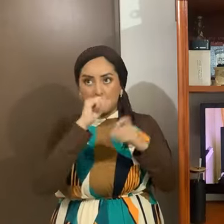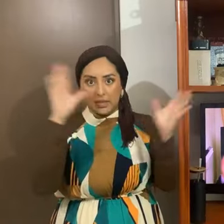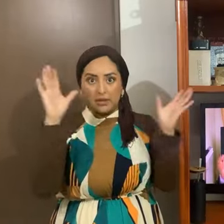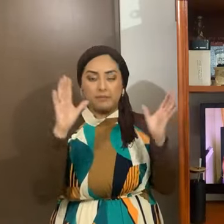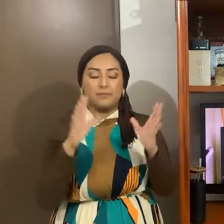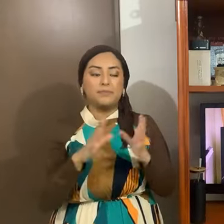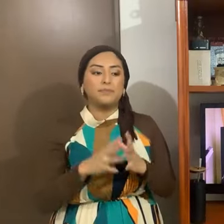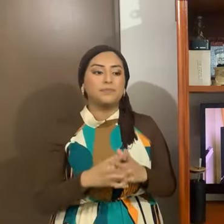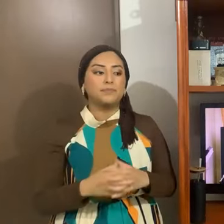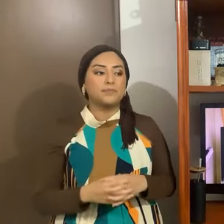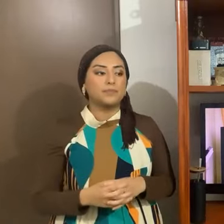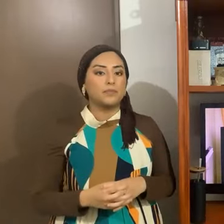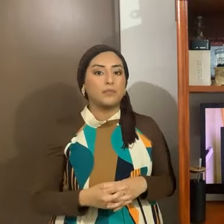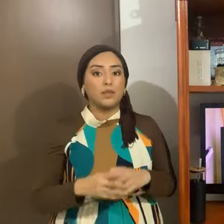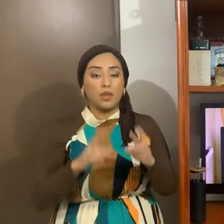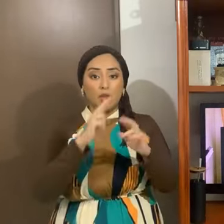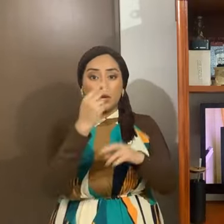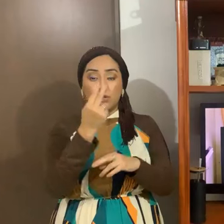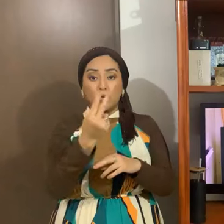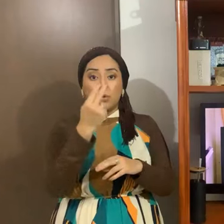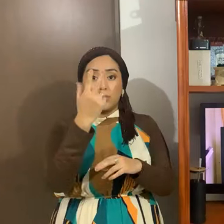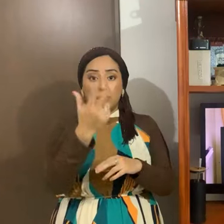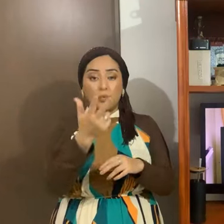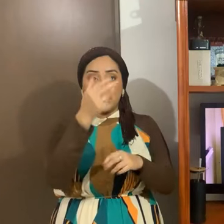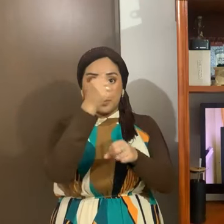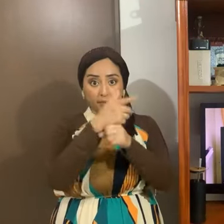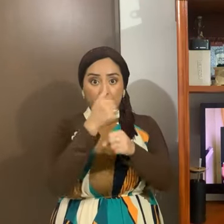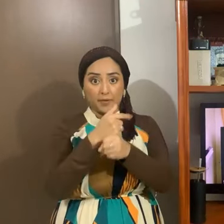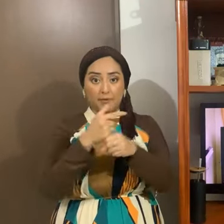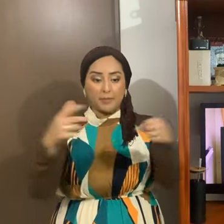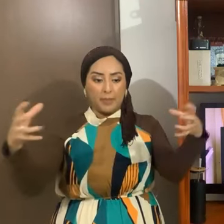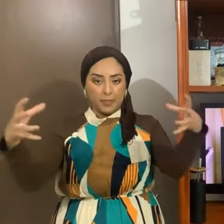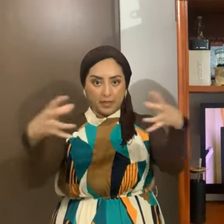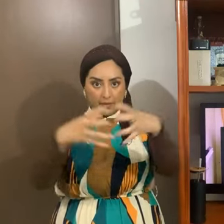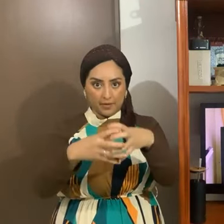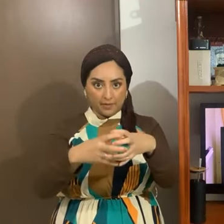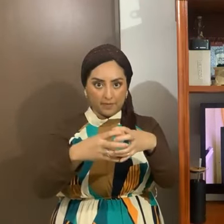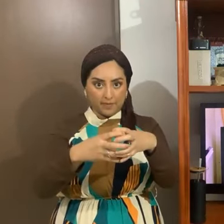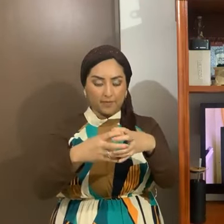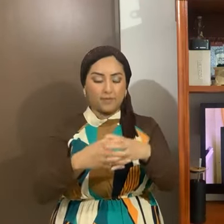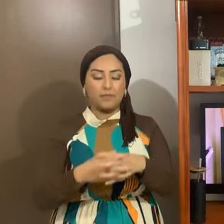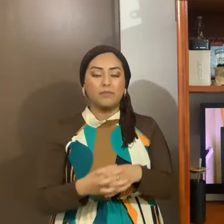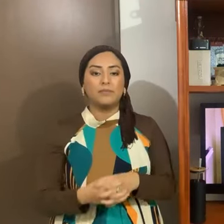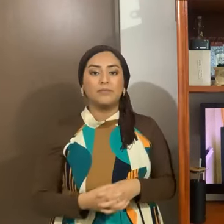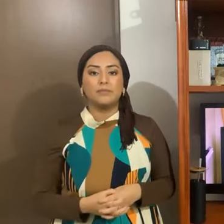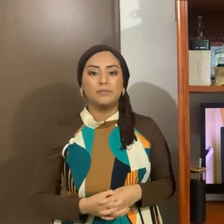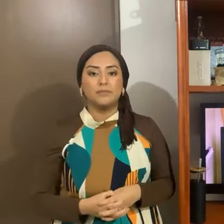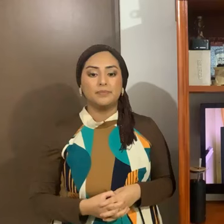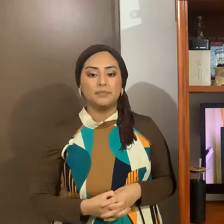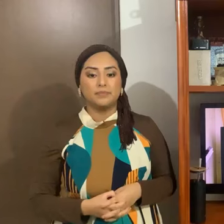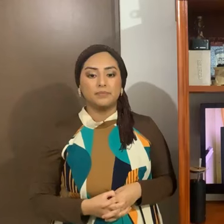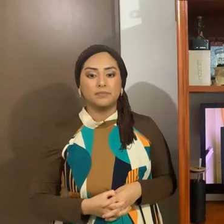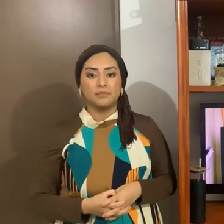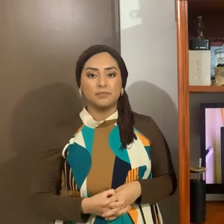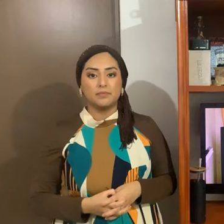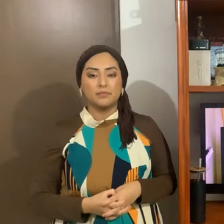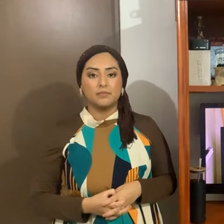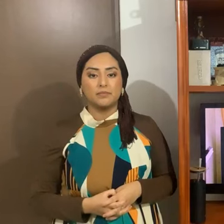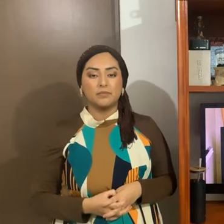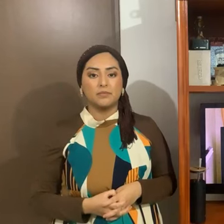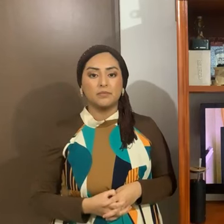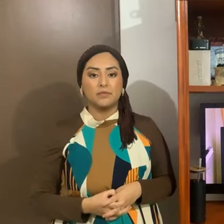cosas. Ya estás con 2 o 3 hermanos o hermanas, ¿sí? En el caso que sean hermanas con hermanas o hermanos con hermanos. Y